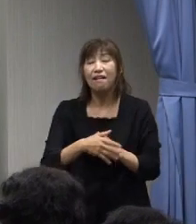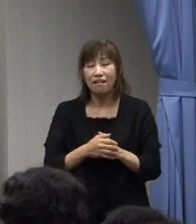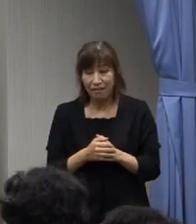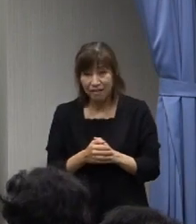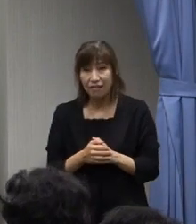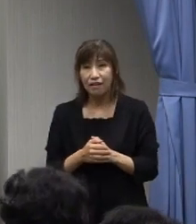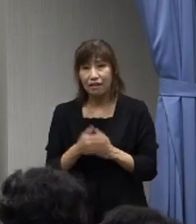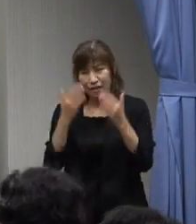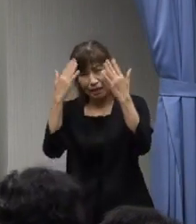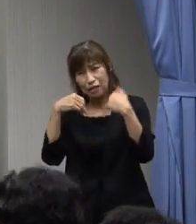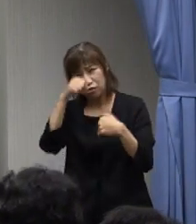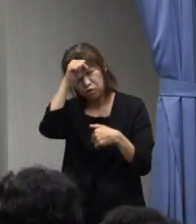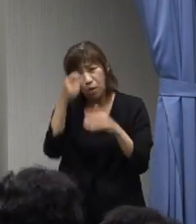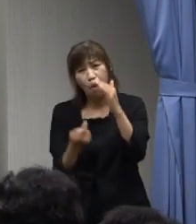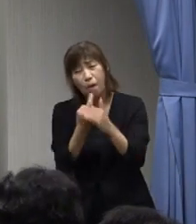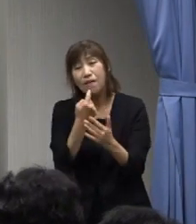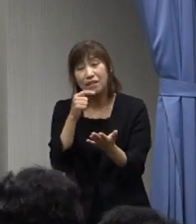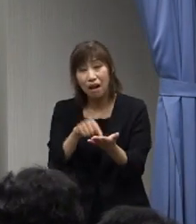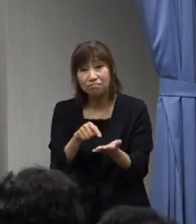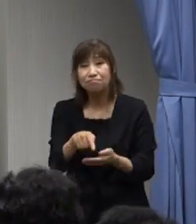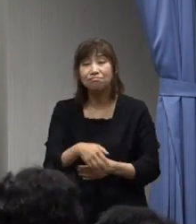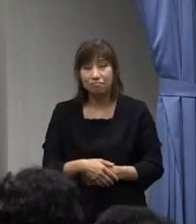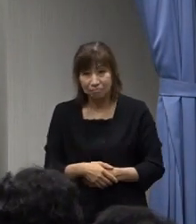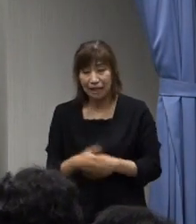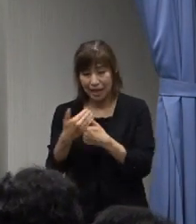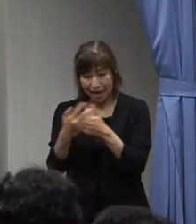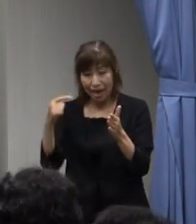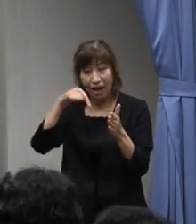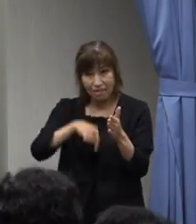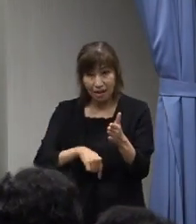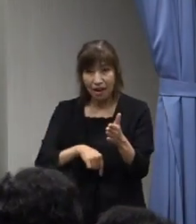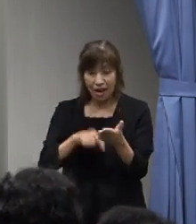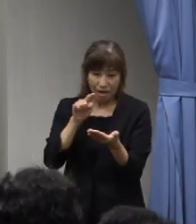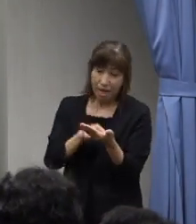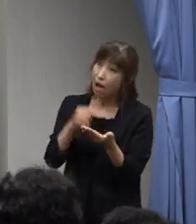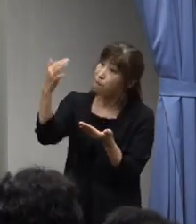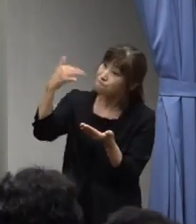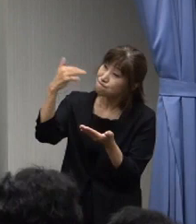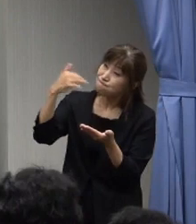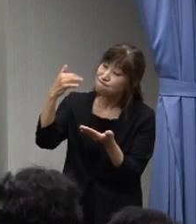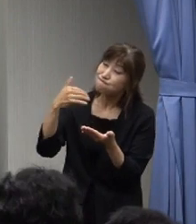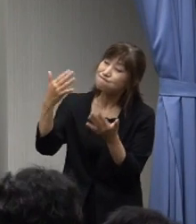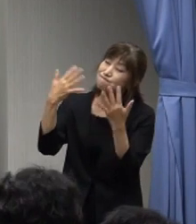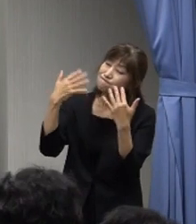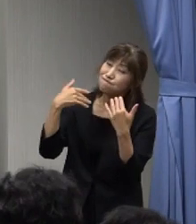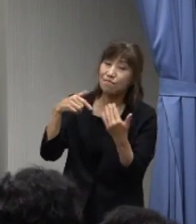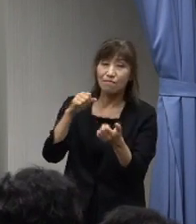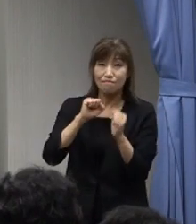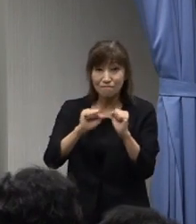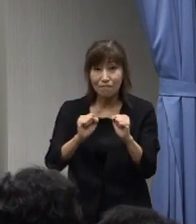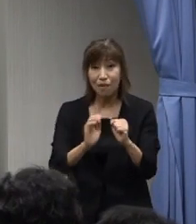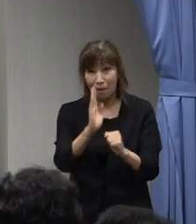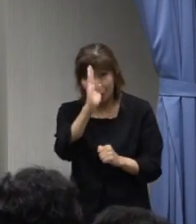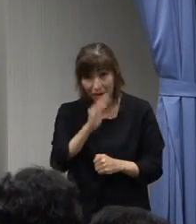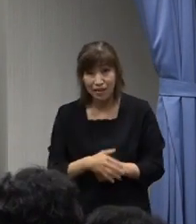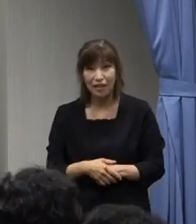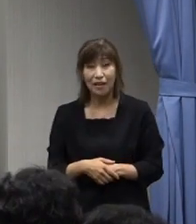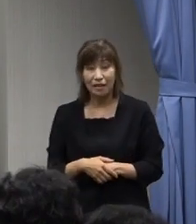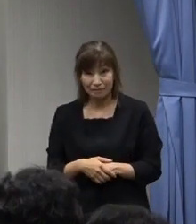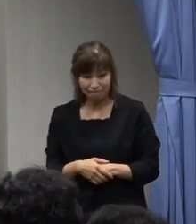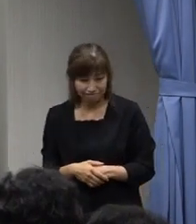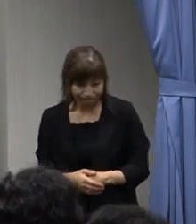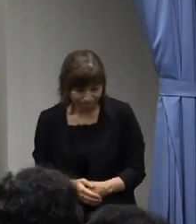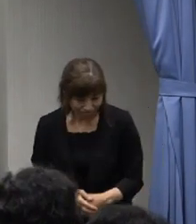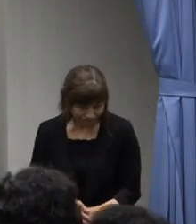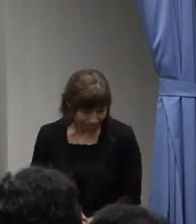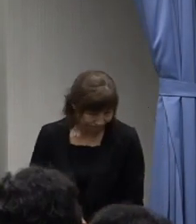ています。そして室内においては積極的にエアコンの活用をお願いをしたいと思います。熱中症は室内でも、住宅